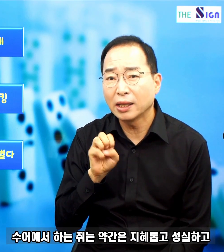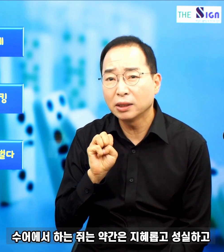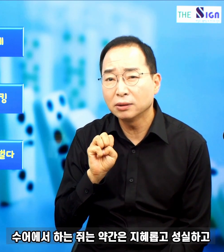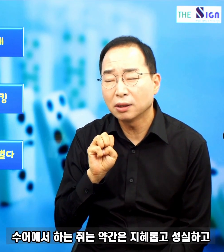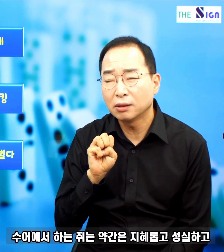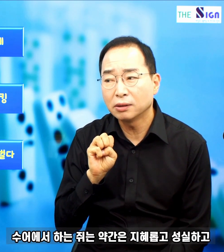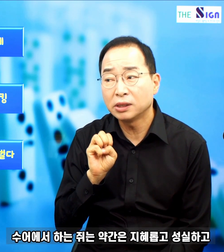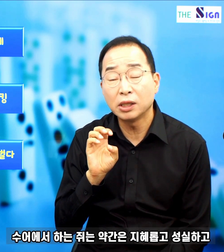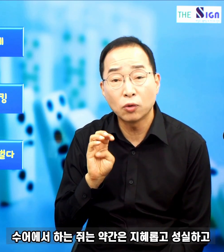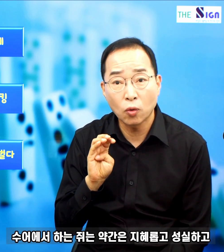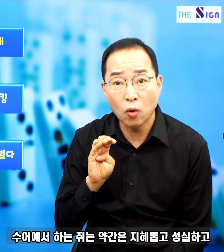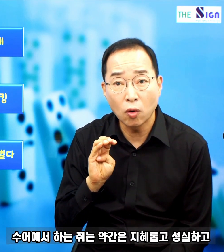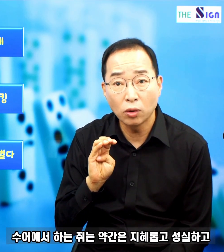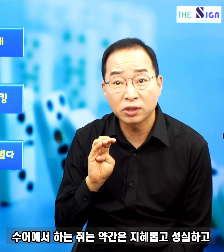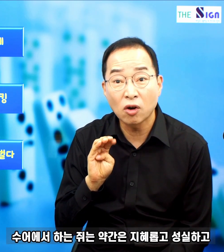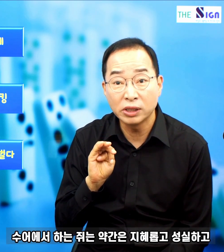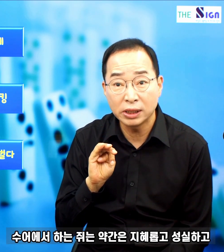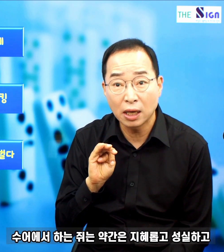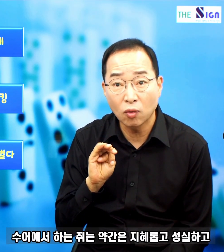약간은 지혜롭고 성실하고